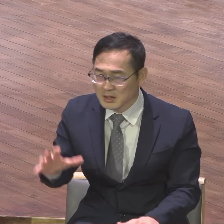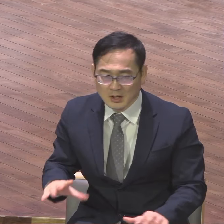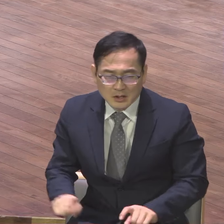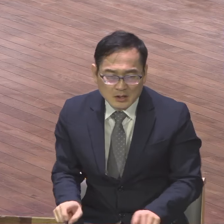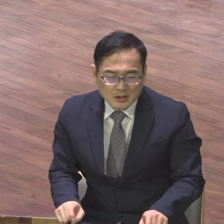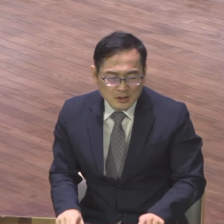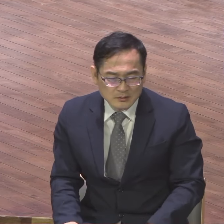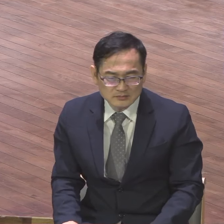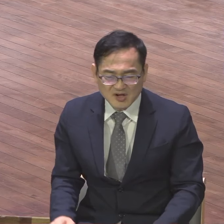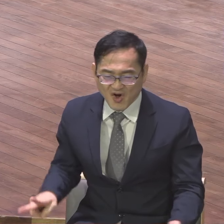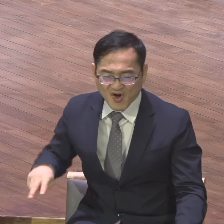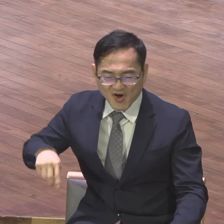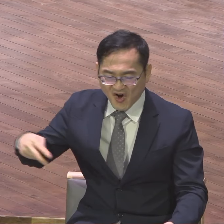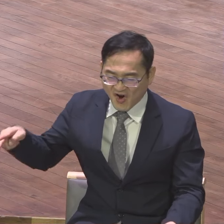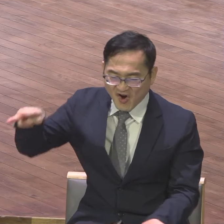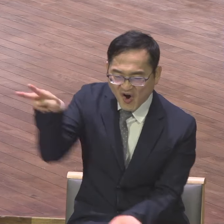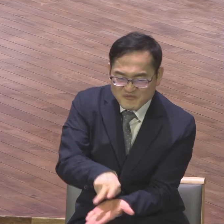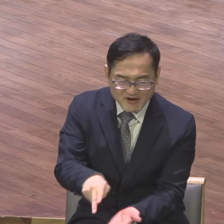엎드려 뻗쳐.